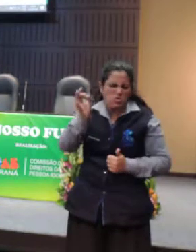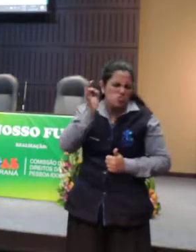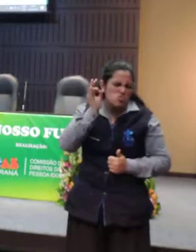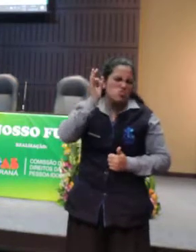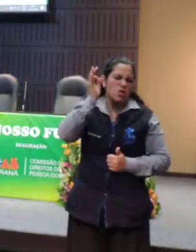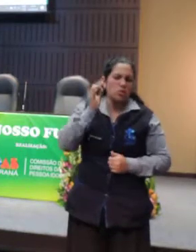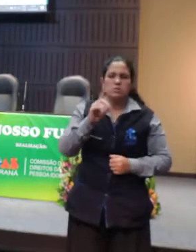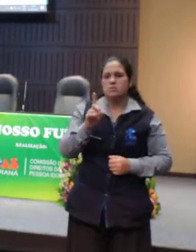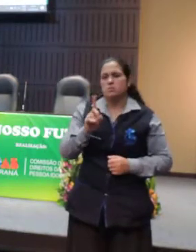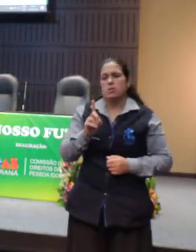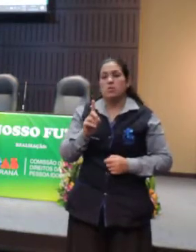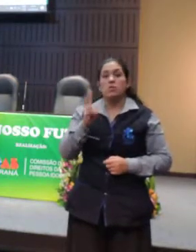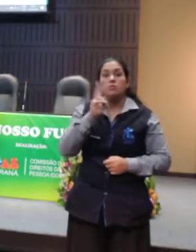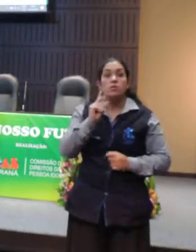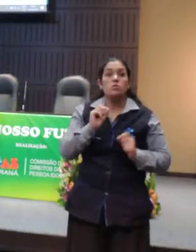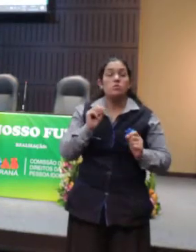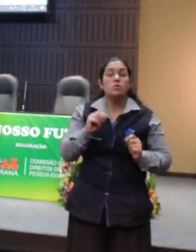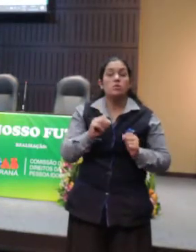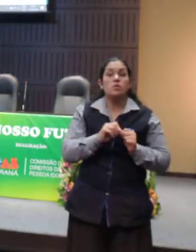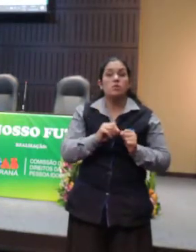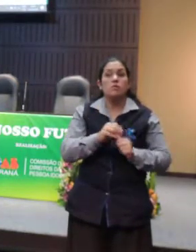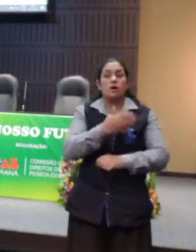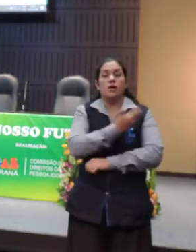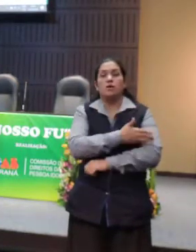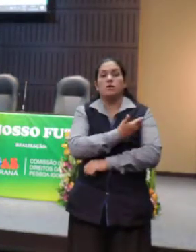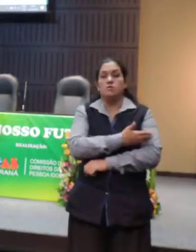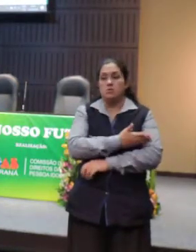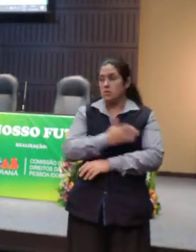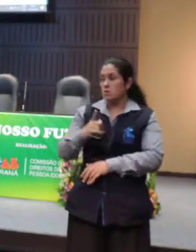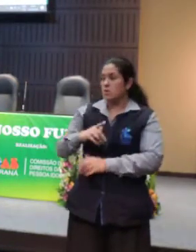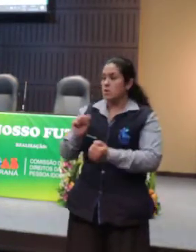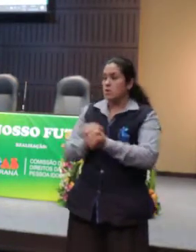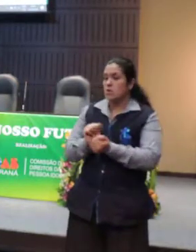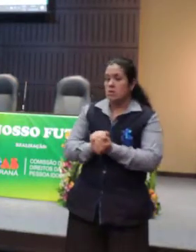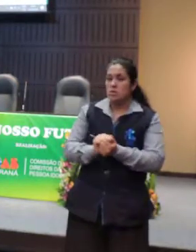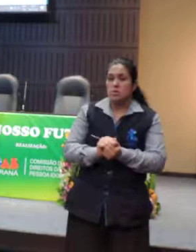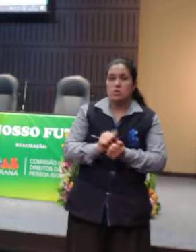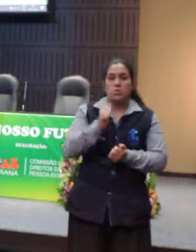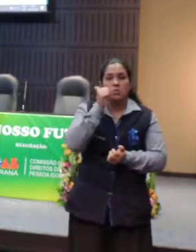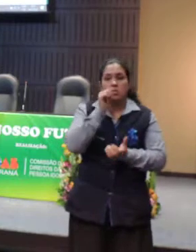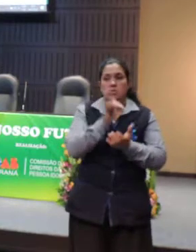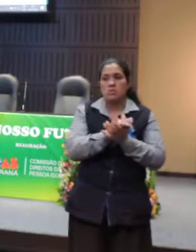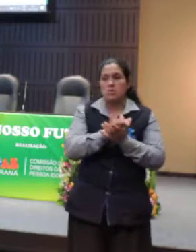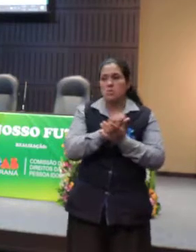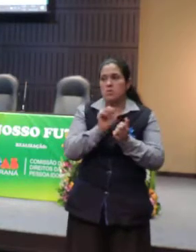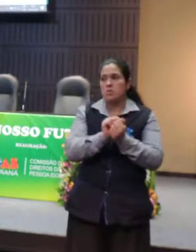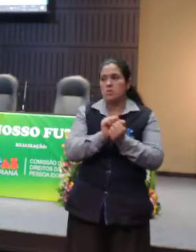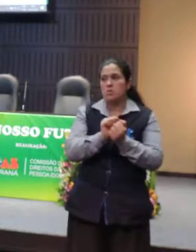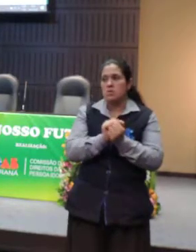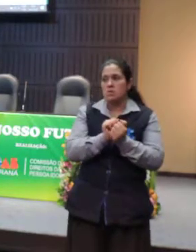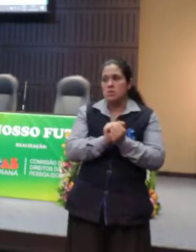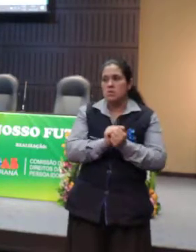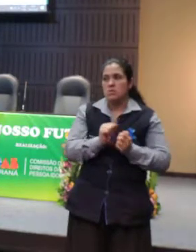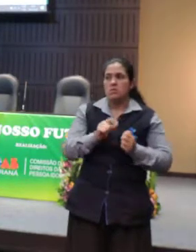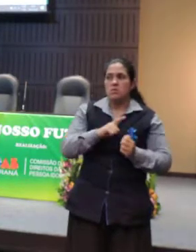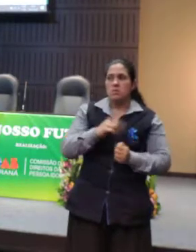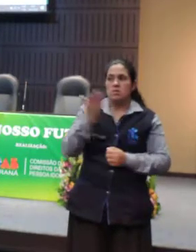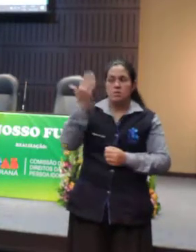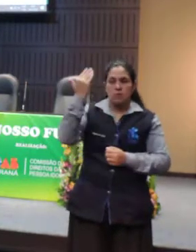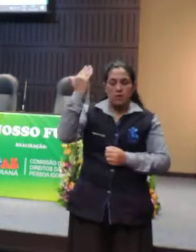Vocês não imaginam o que eu treino em casa. Hoje está aqui minha esposa. Eu, há alguns anos, fui diagnosticado como